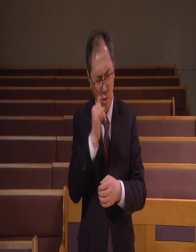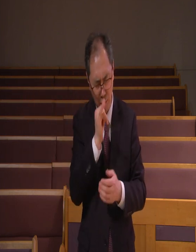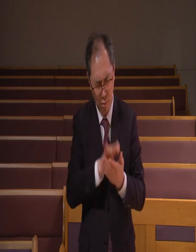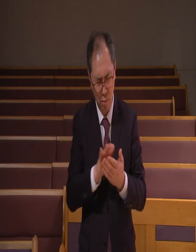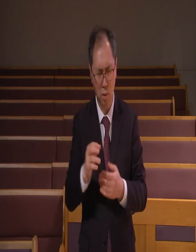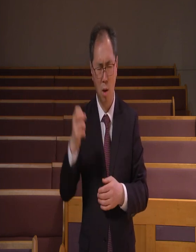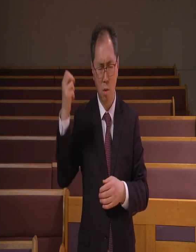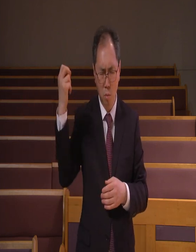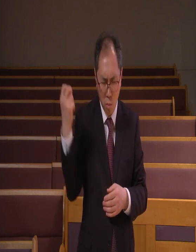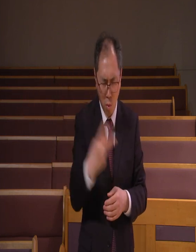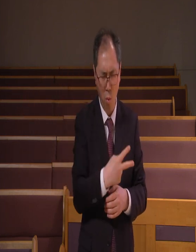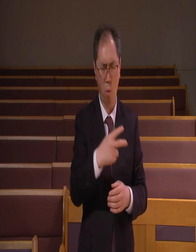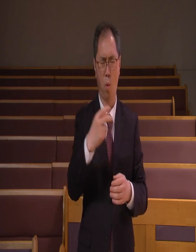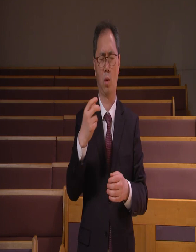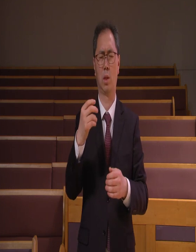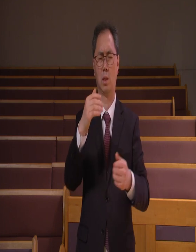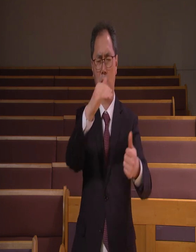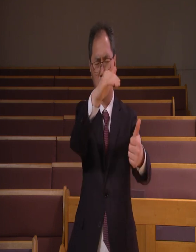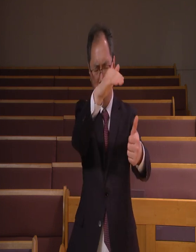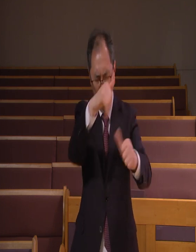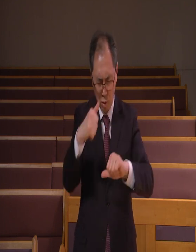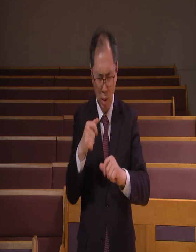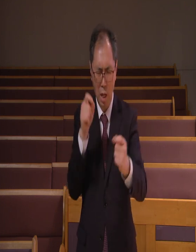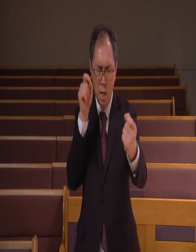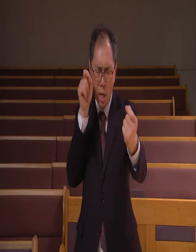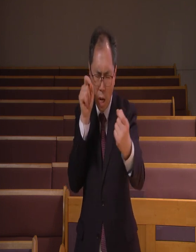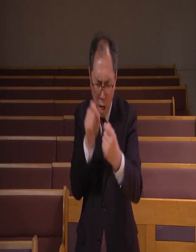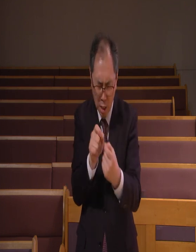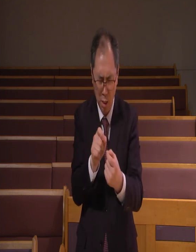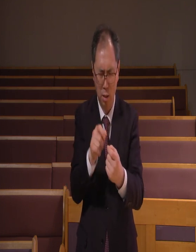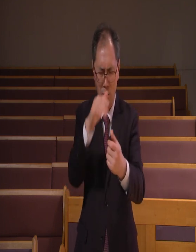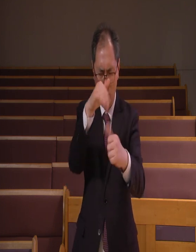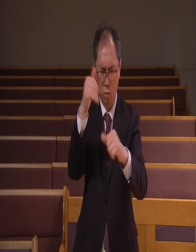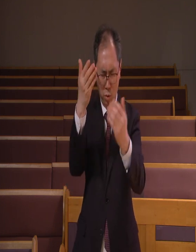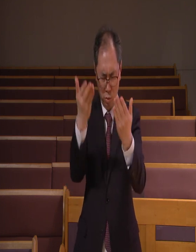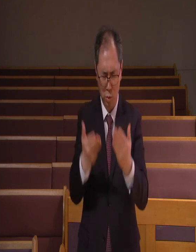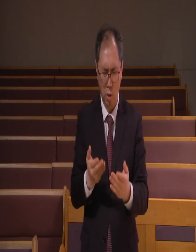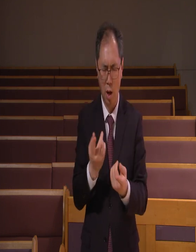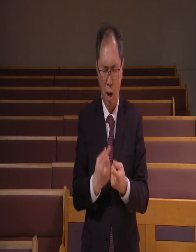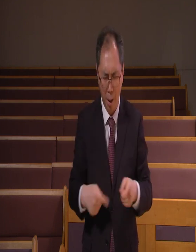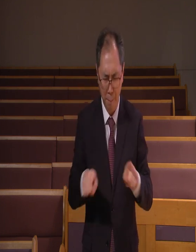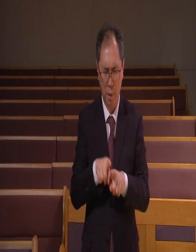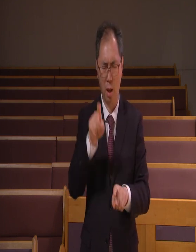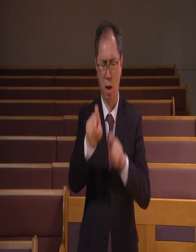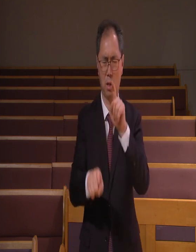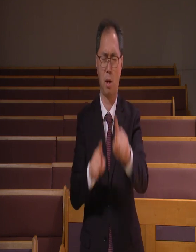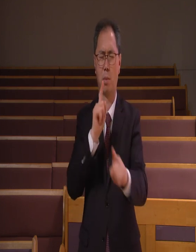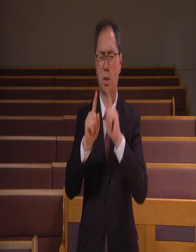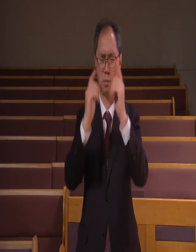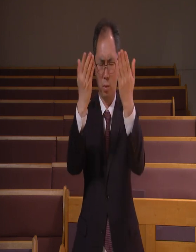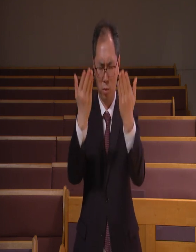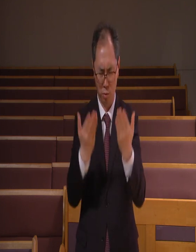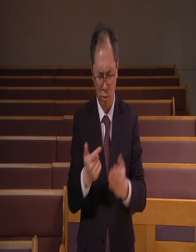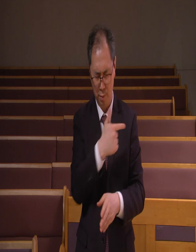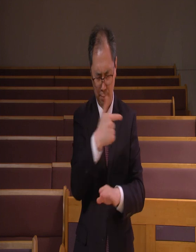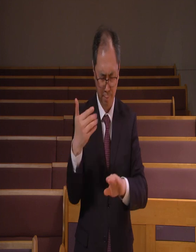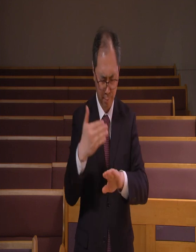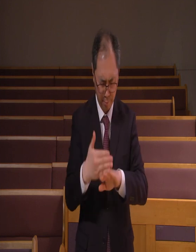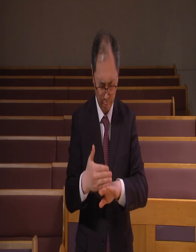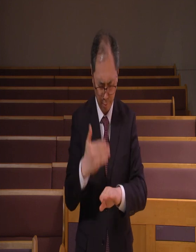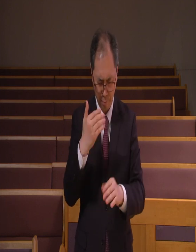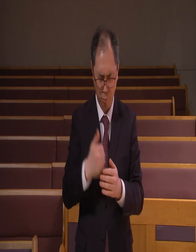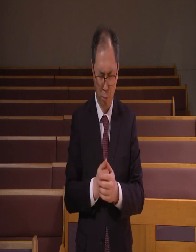또다시 우리를 가까이 불러주시고 함께 이 길 걸어가자 말씀해 주셔서 감사합니다.